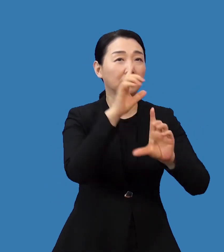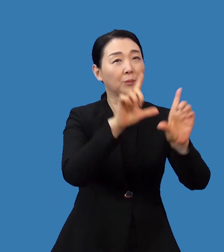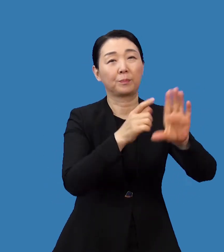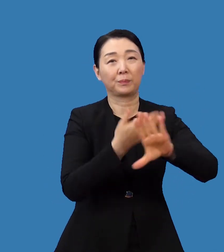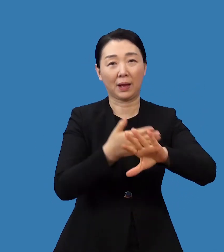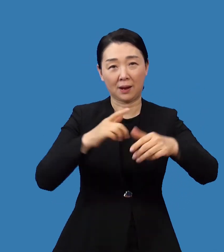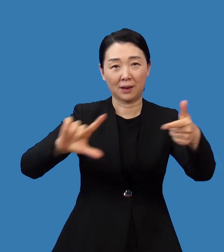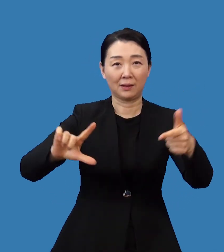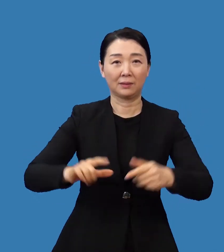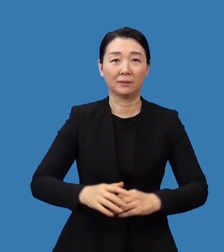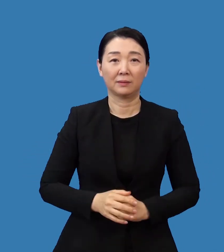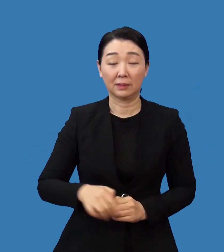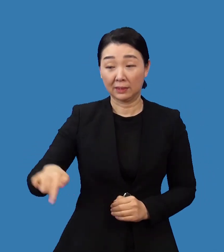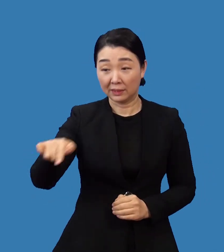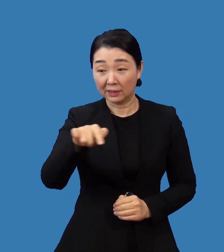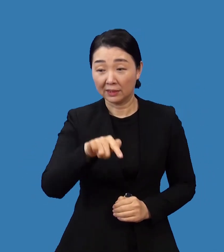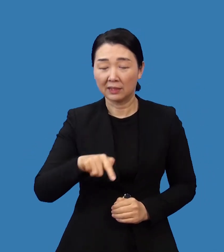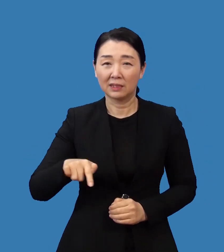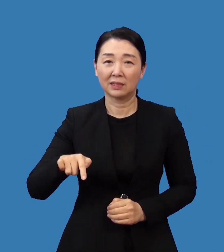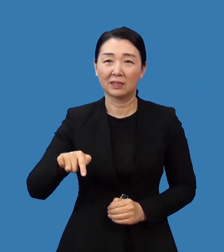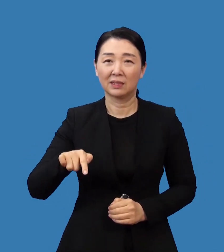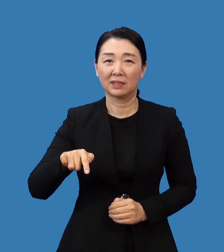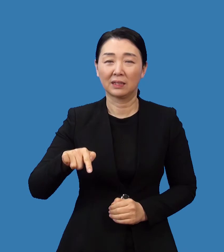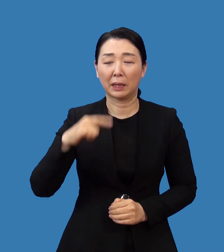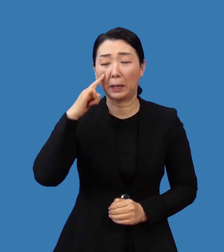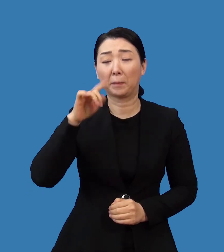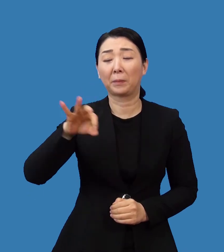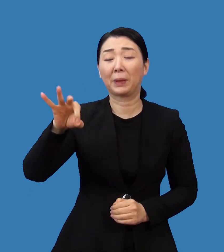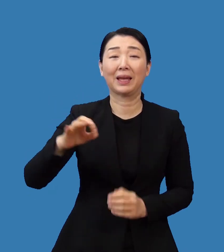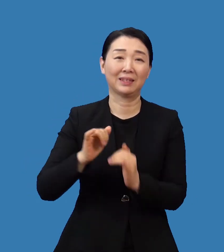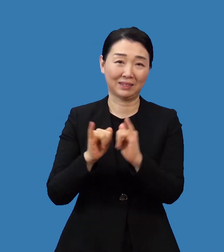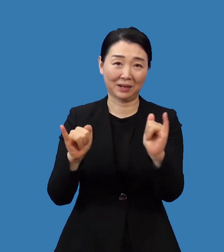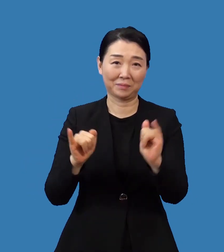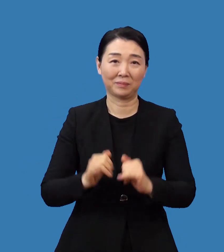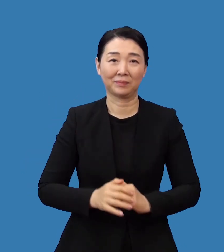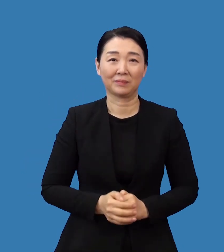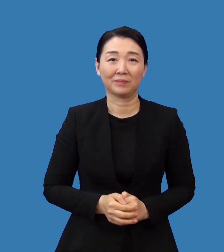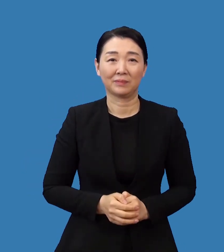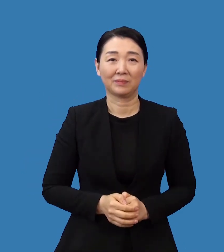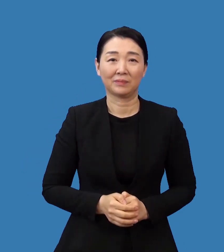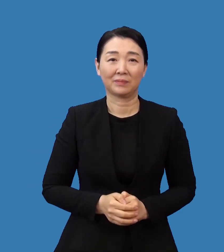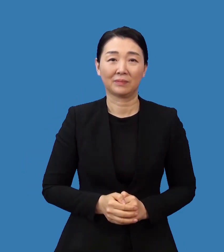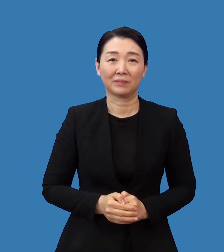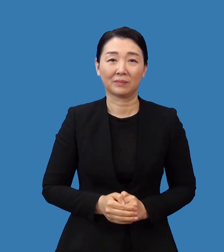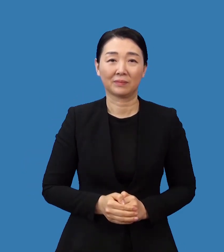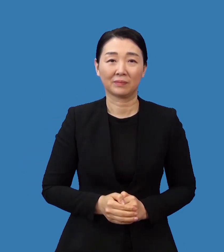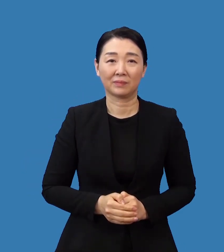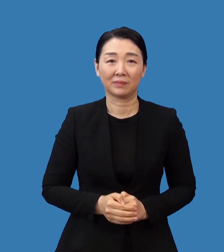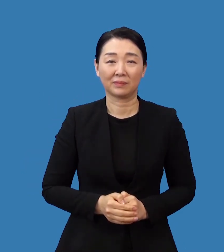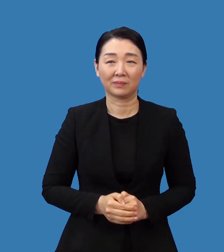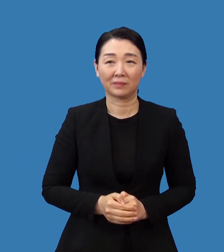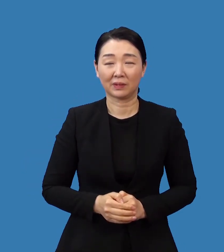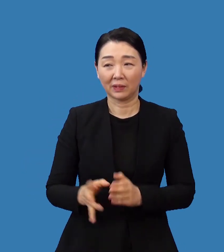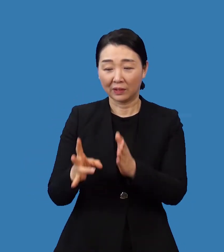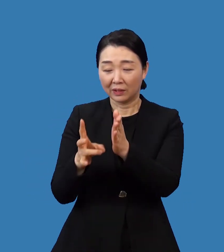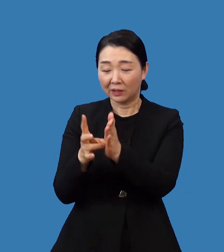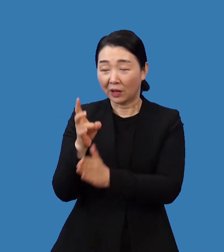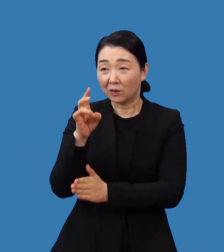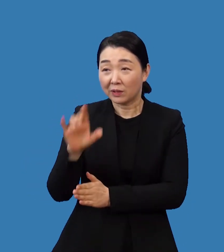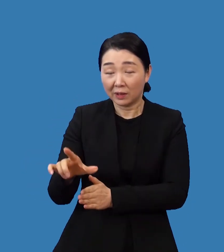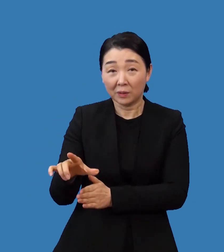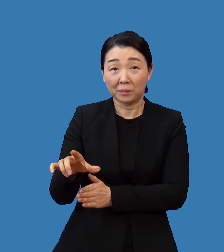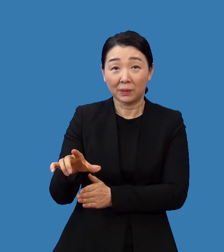달랐습니다. 그들은 천민 중에도 천민이었습니다. 대부분 예루살렘에 살고 있는